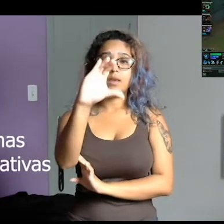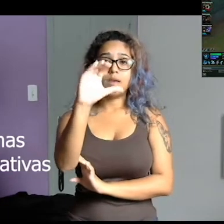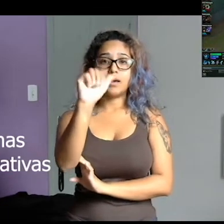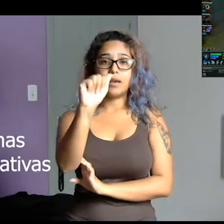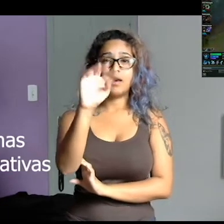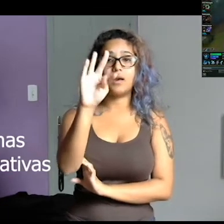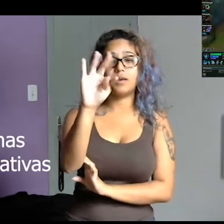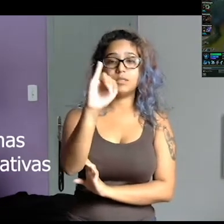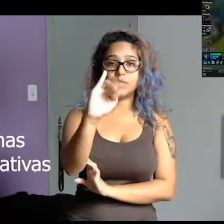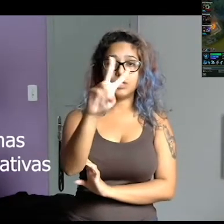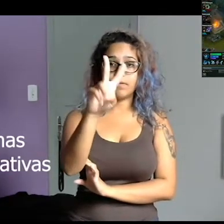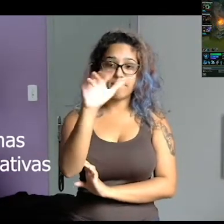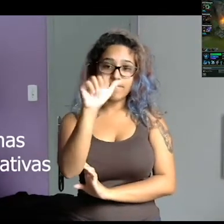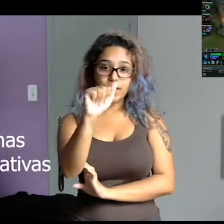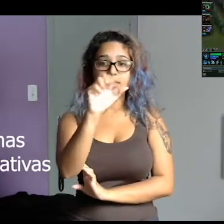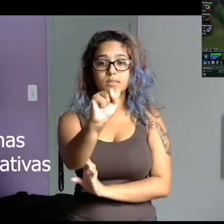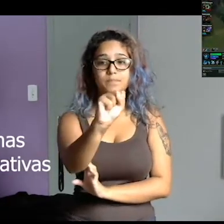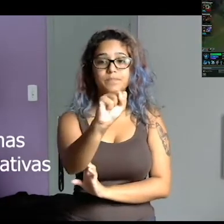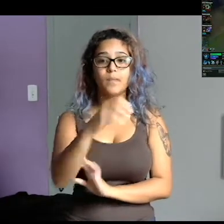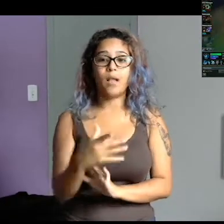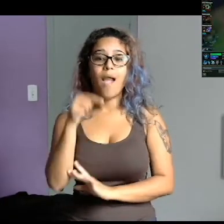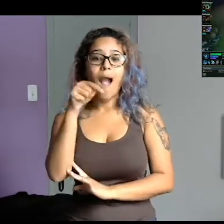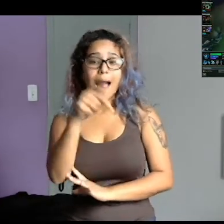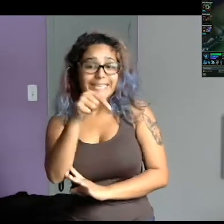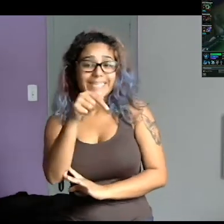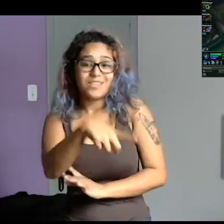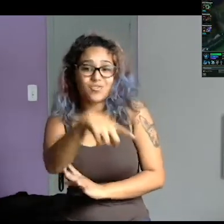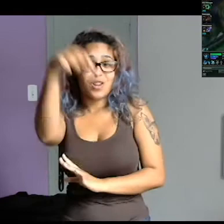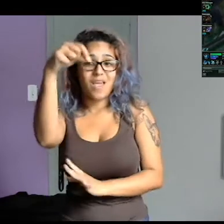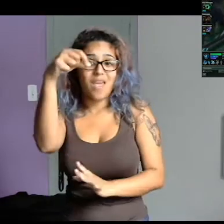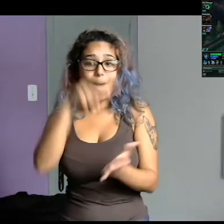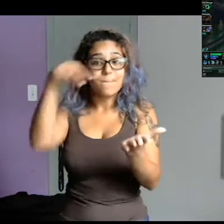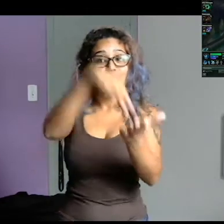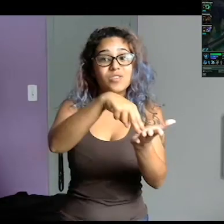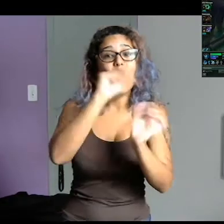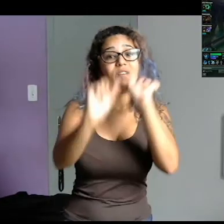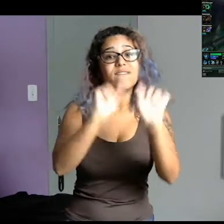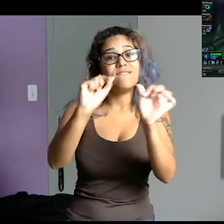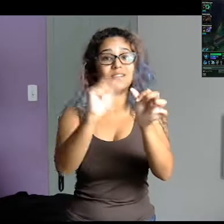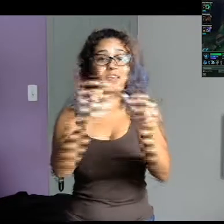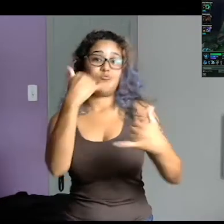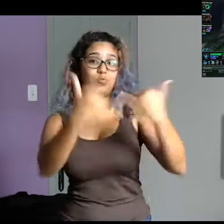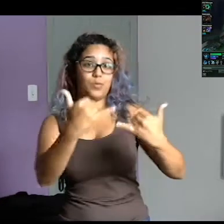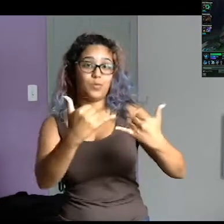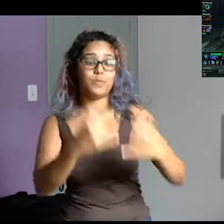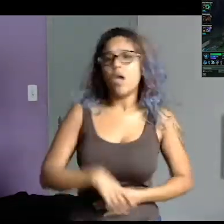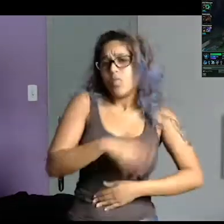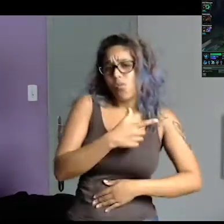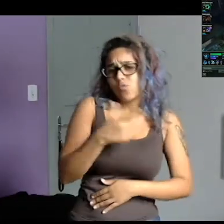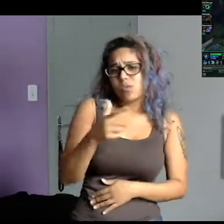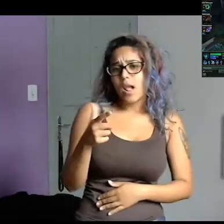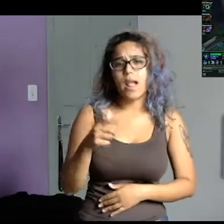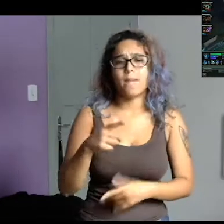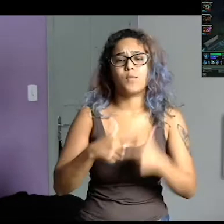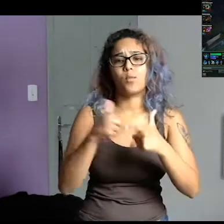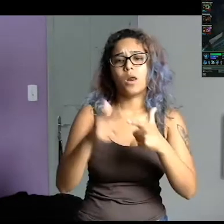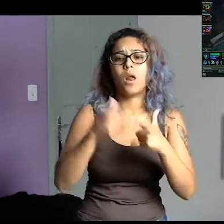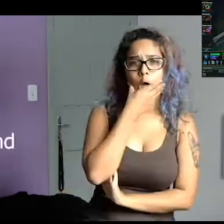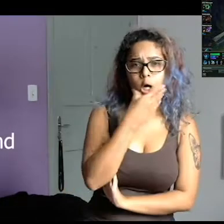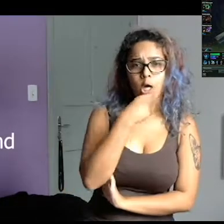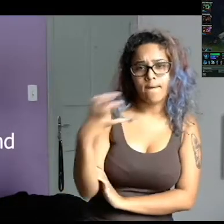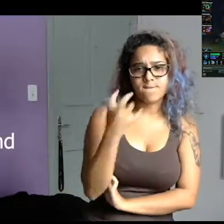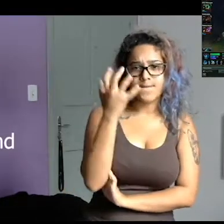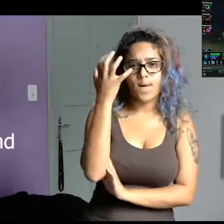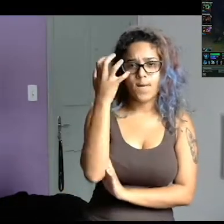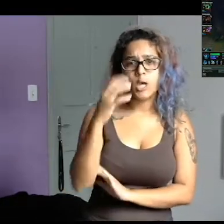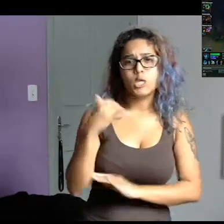da aplicação do pilar que a gente chama de escolhas significativas. Você tem que escolher o que você quer fazer naquela partida. Não tem problema o campeão, como um Brand,